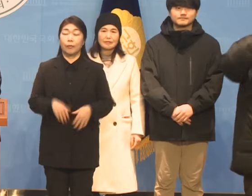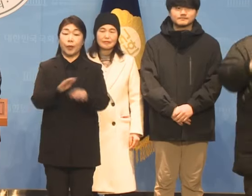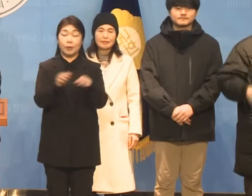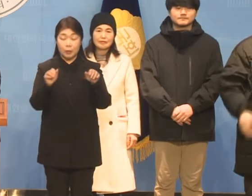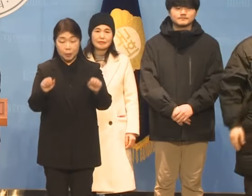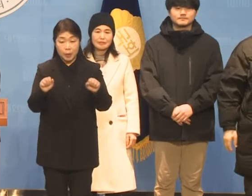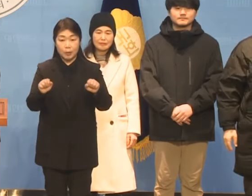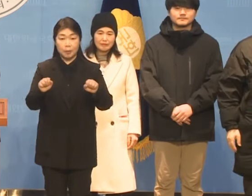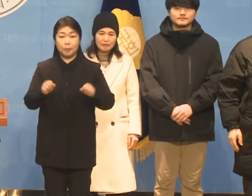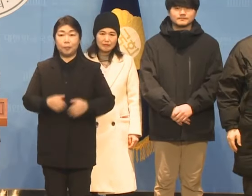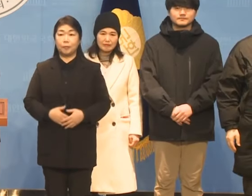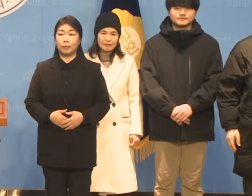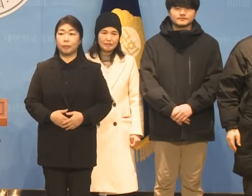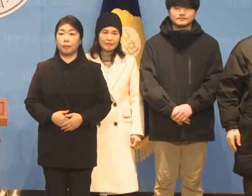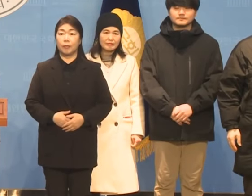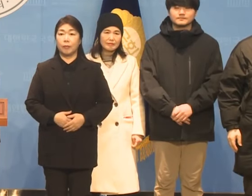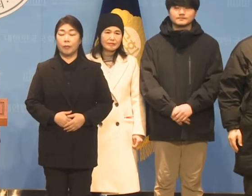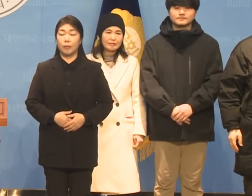안녕하십니까.